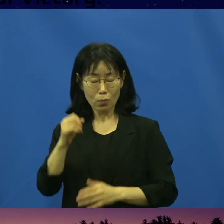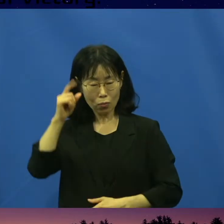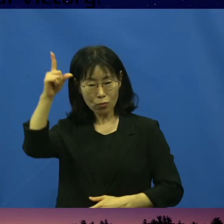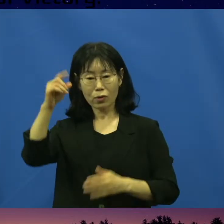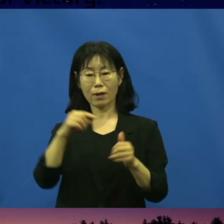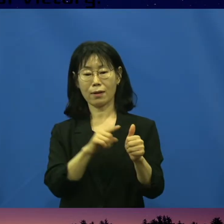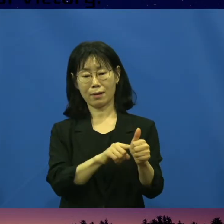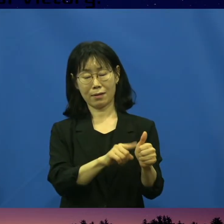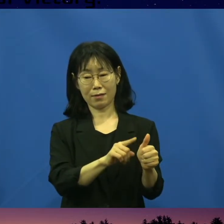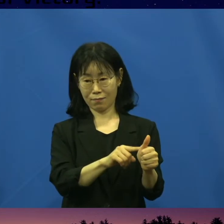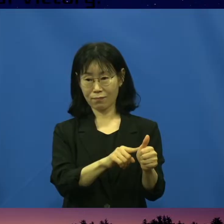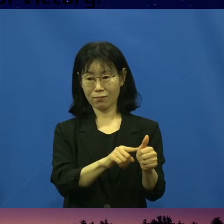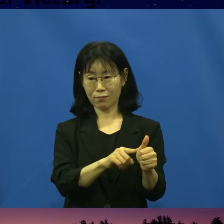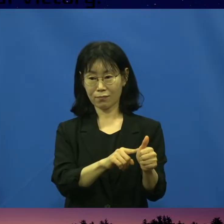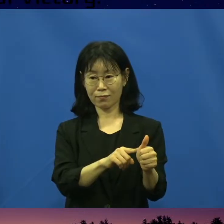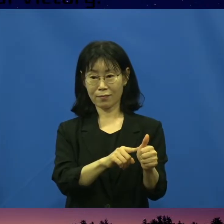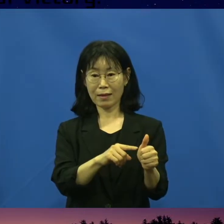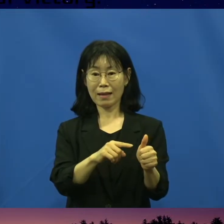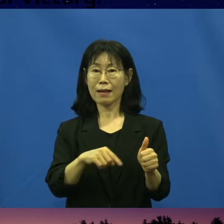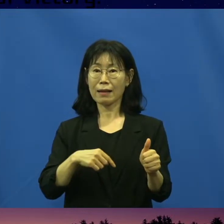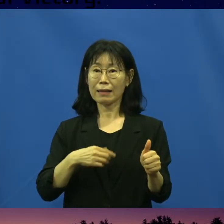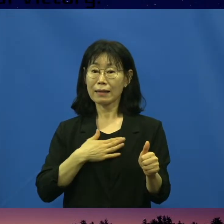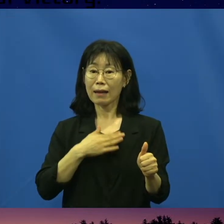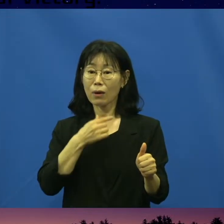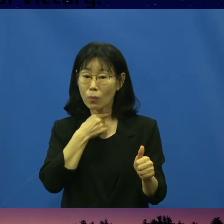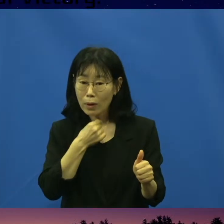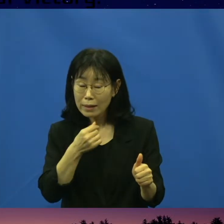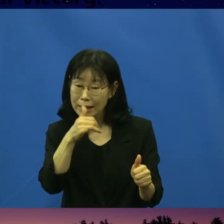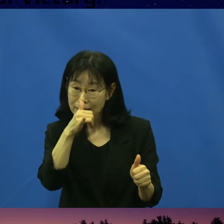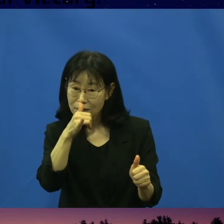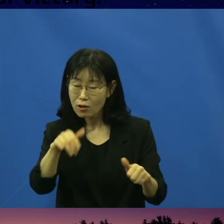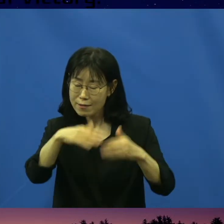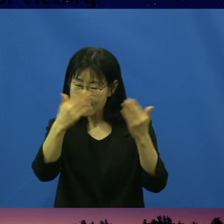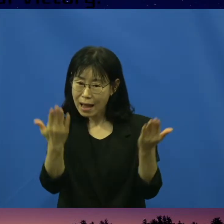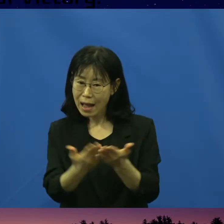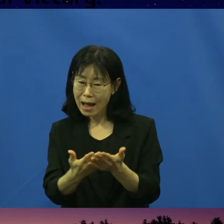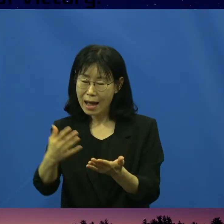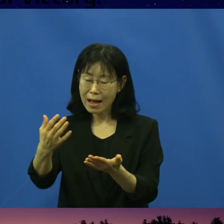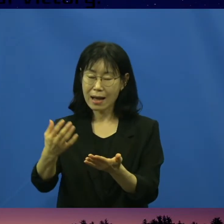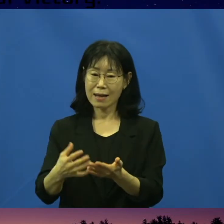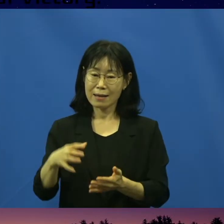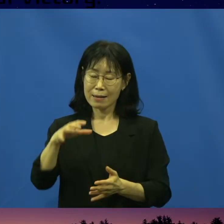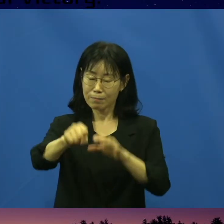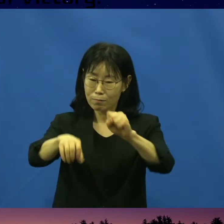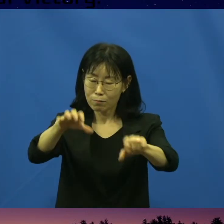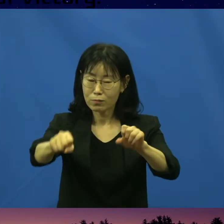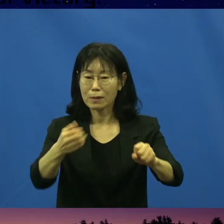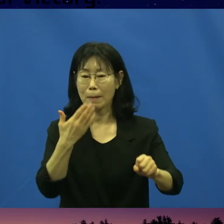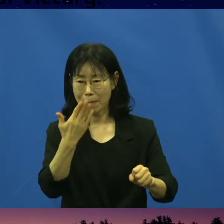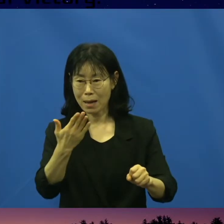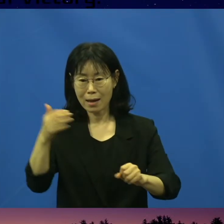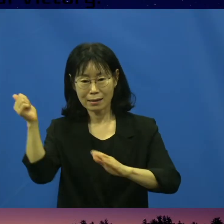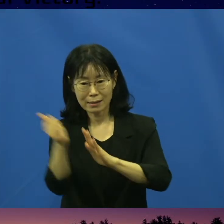그러니까 자신이 원하면 모든 걸 할 수 있는 단계. 실패를 해본 기억이 별로 없는 사람.